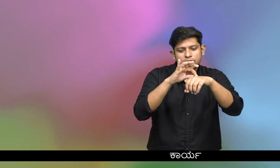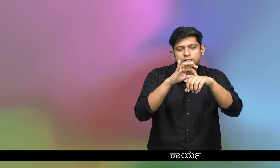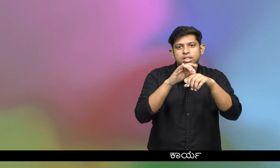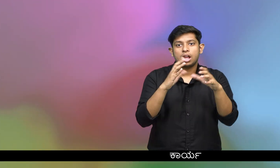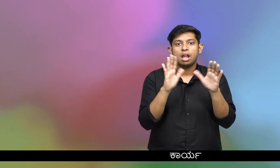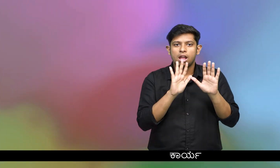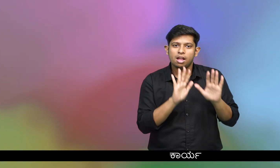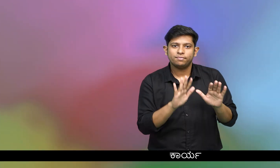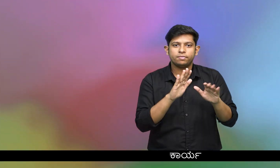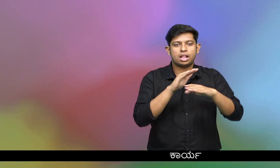ಪದರಗಳಲ್ಲಿ ಇರುತ್ತದೆ.